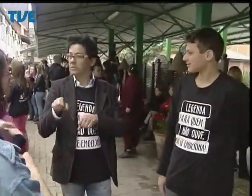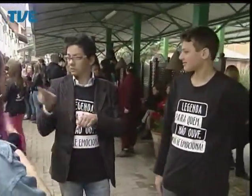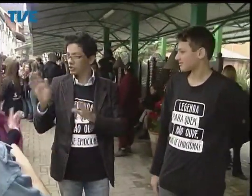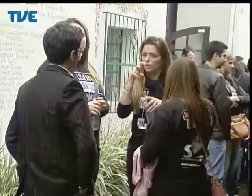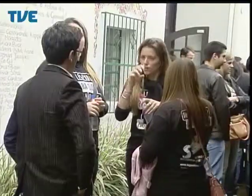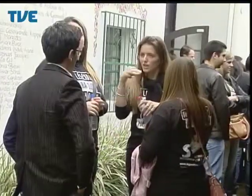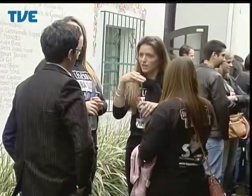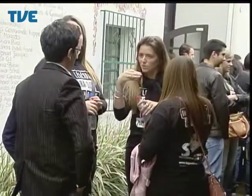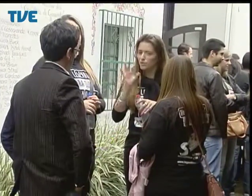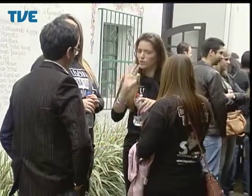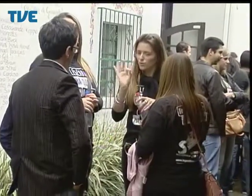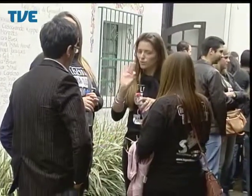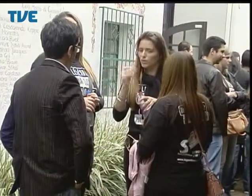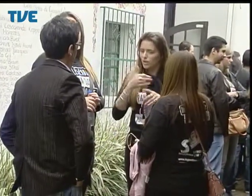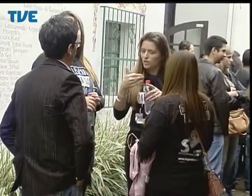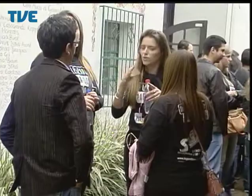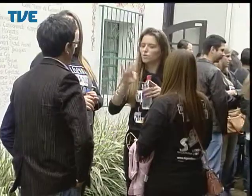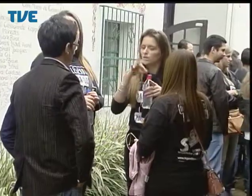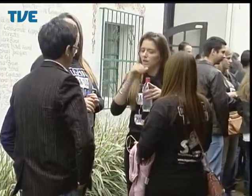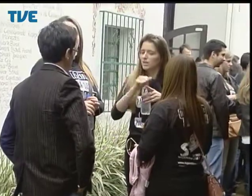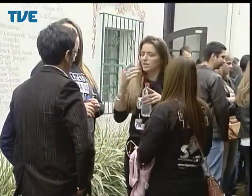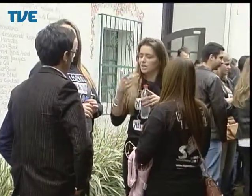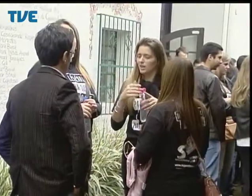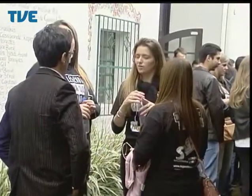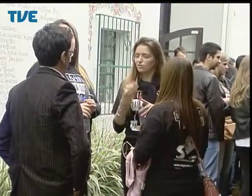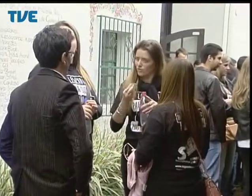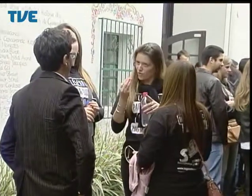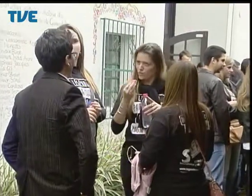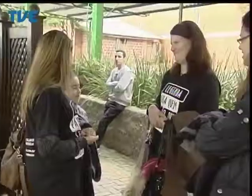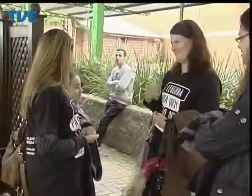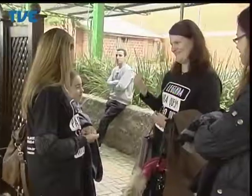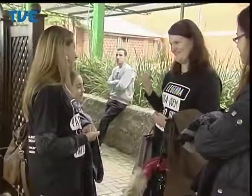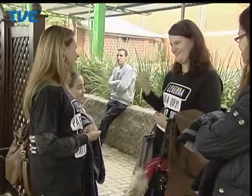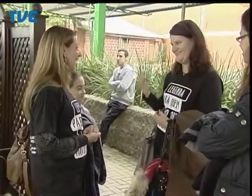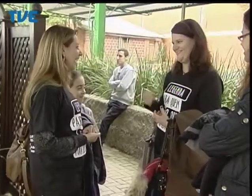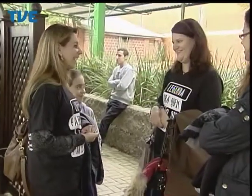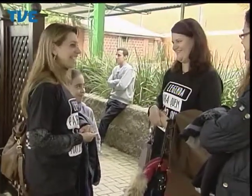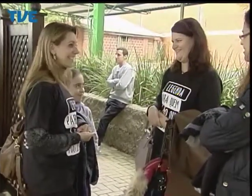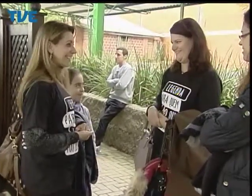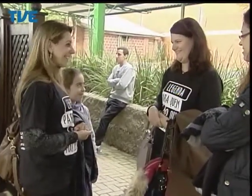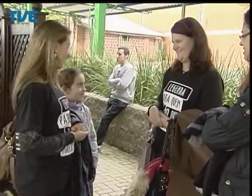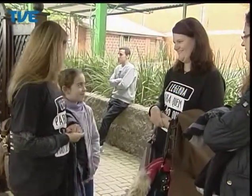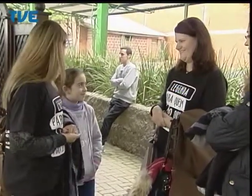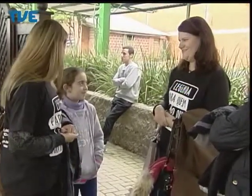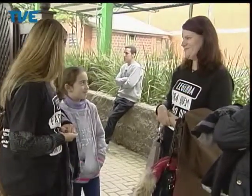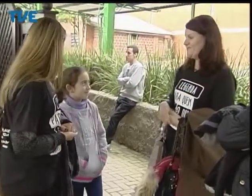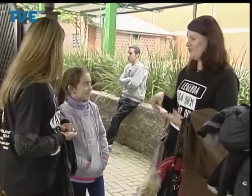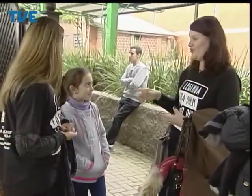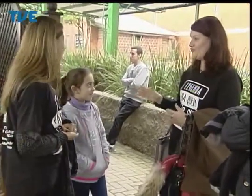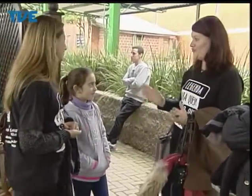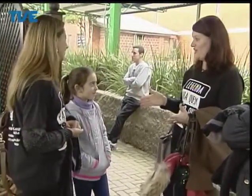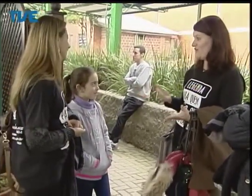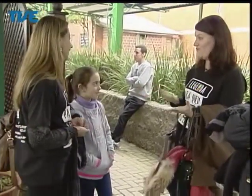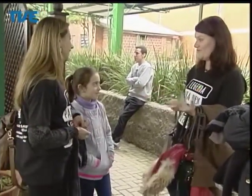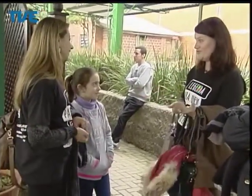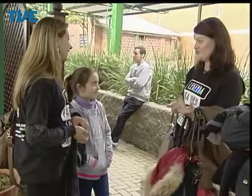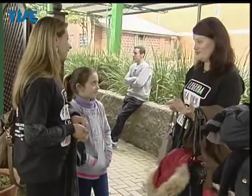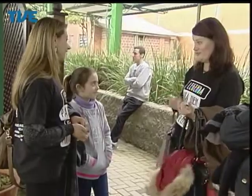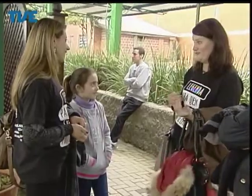aproximar o cinema de um público singular. Atualmente, os surdos não têm acesso a filmes de seu próprio país